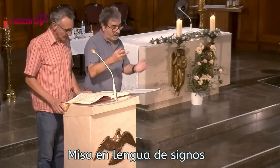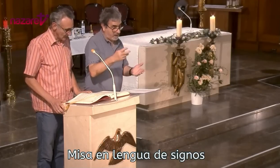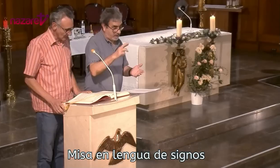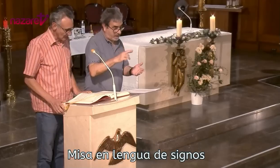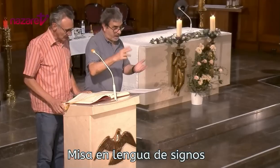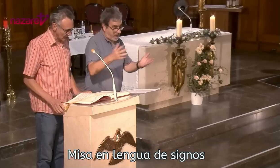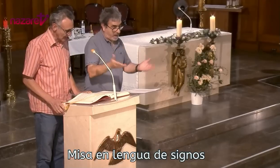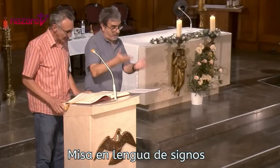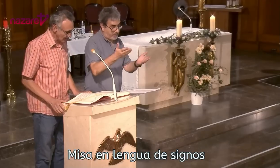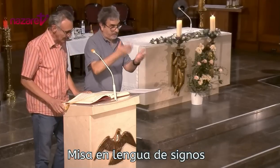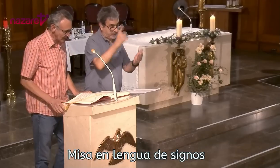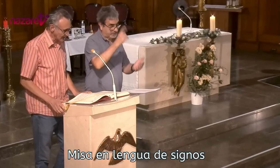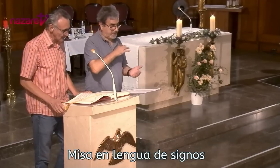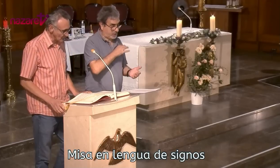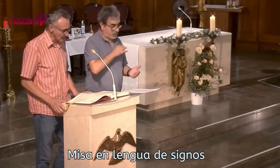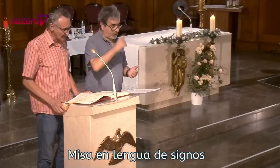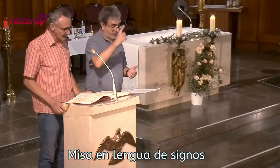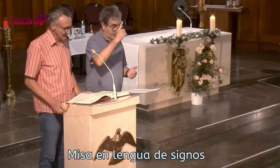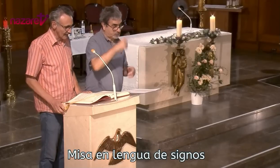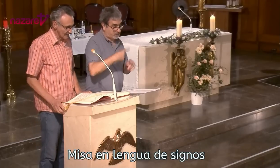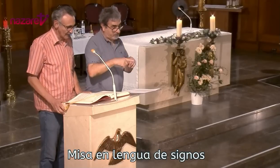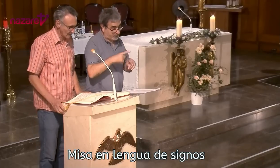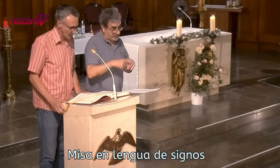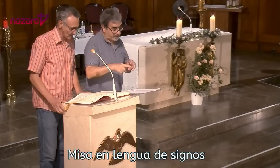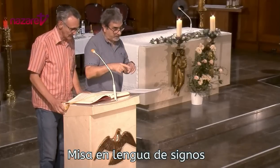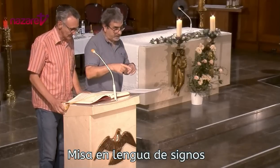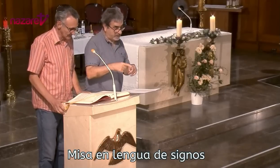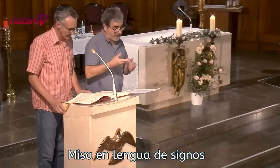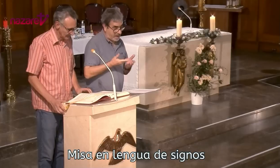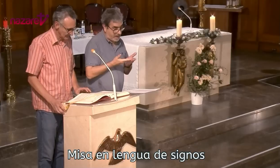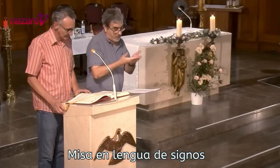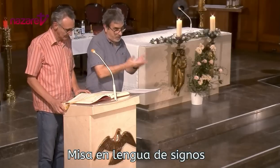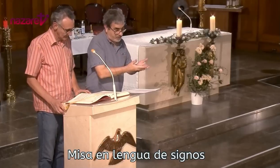Podemos responder: alabad al Señor, que alza al pobre.